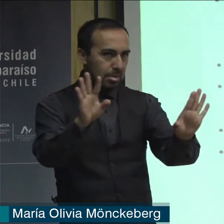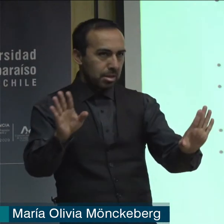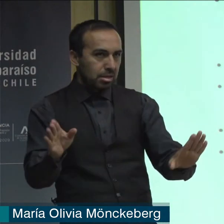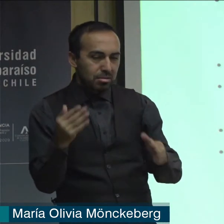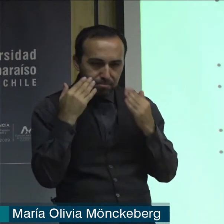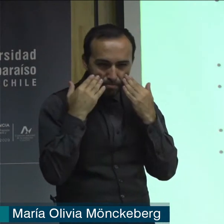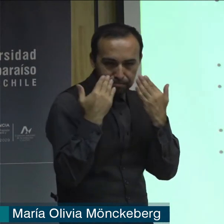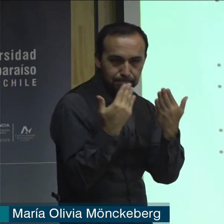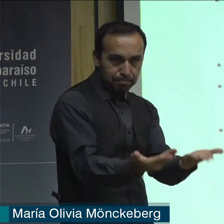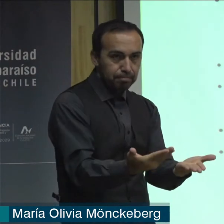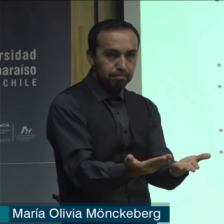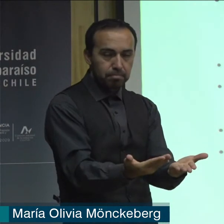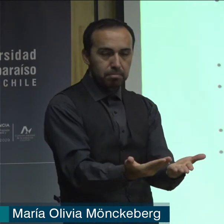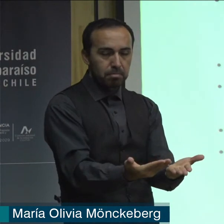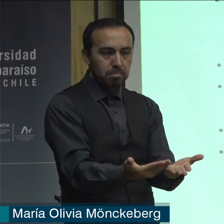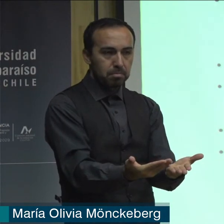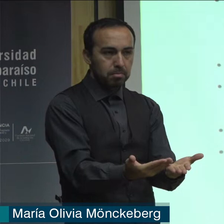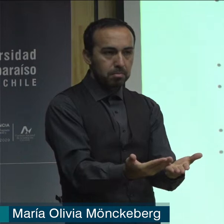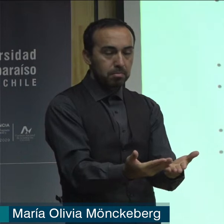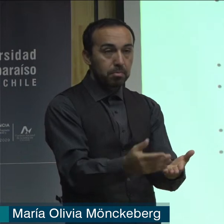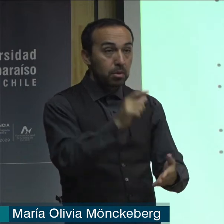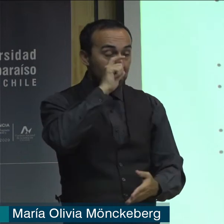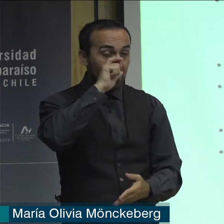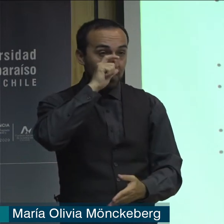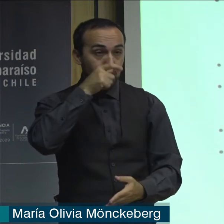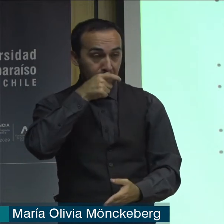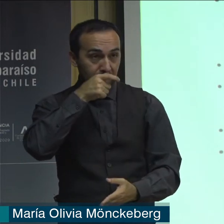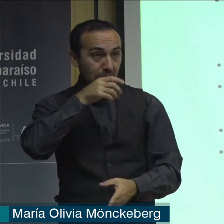con el gobierno de Allende